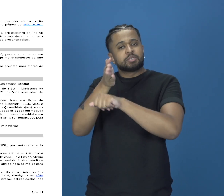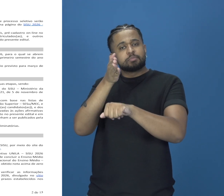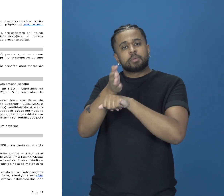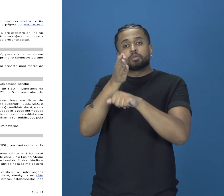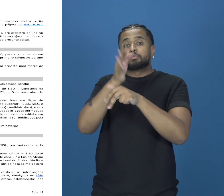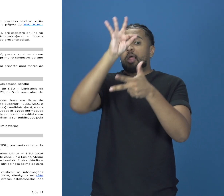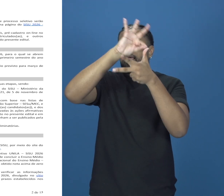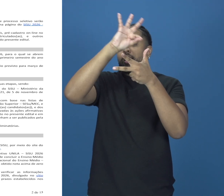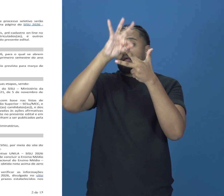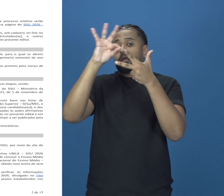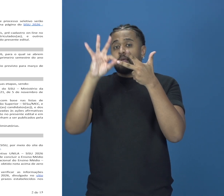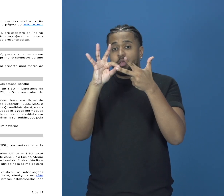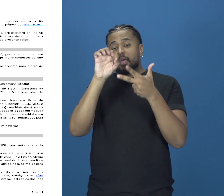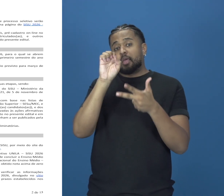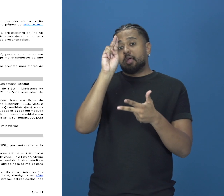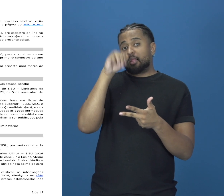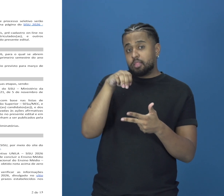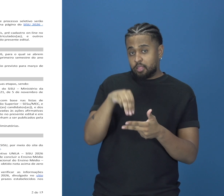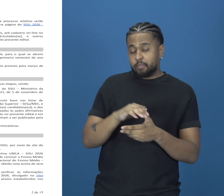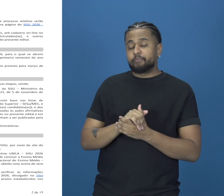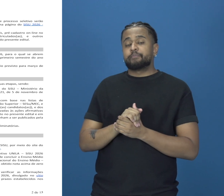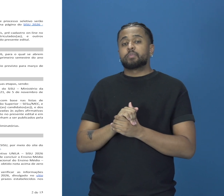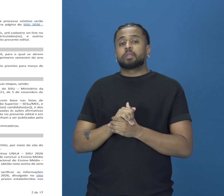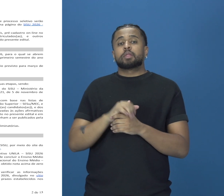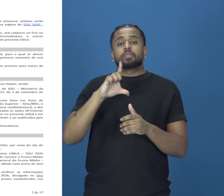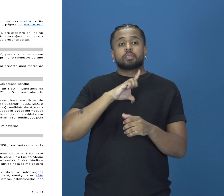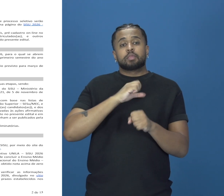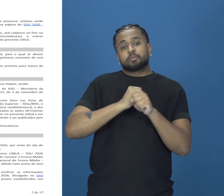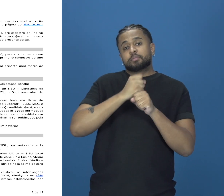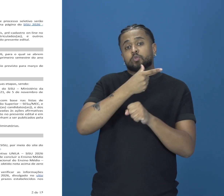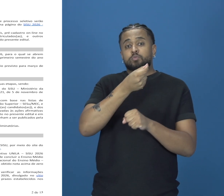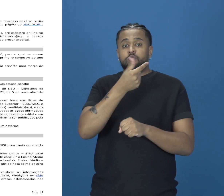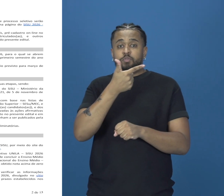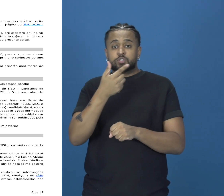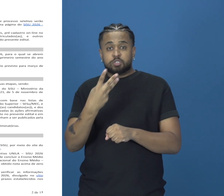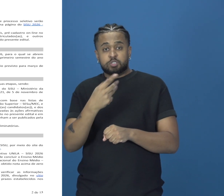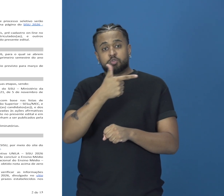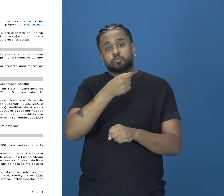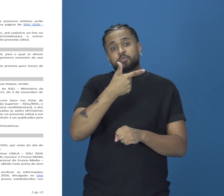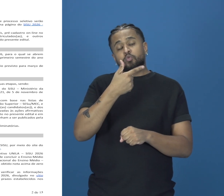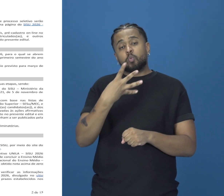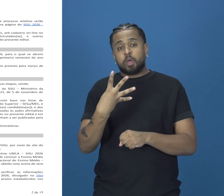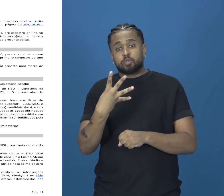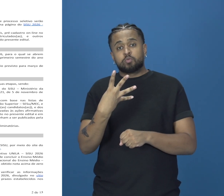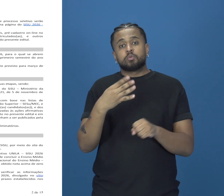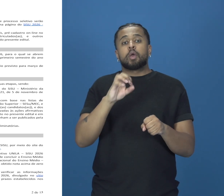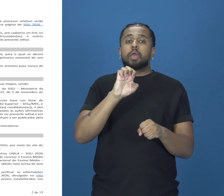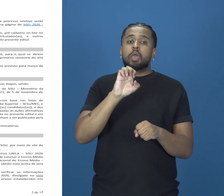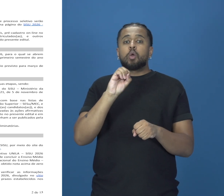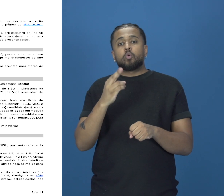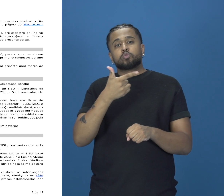Exame Nacional de Ensino Médio, ENEM, nas edições 2023, 2024 e